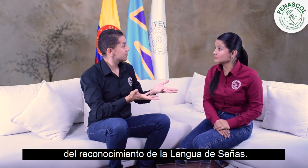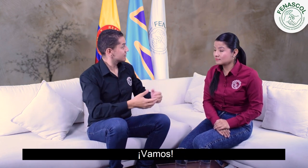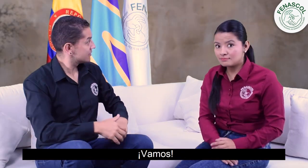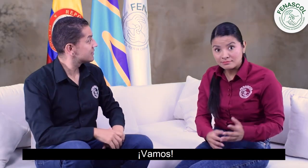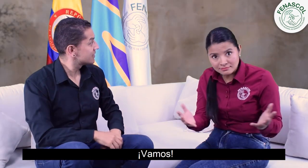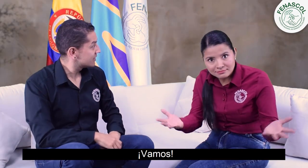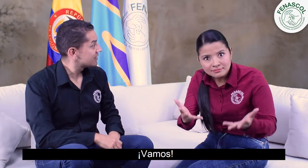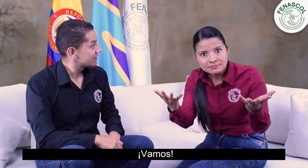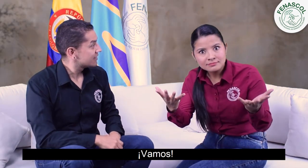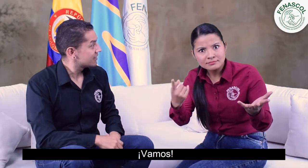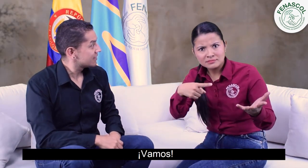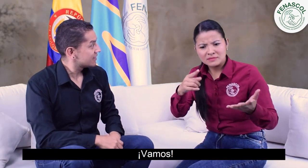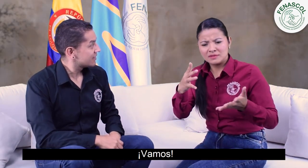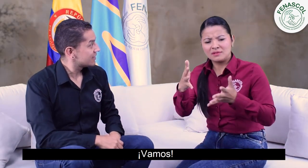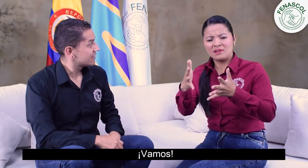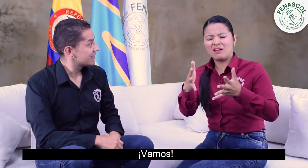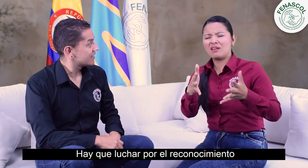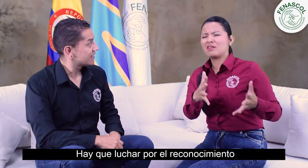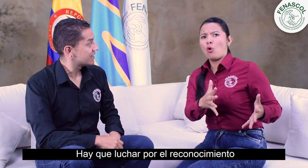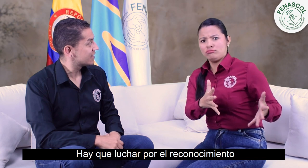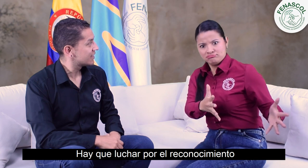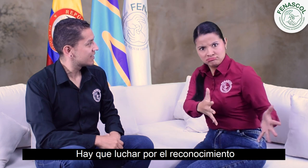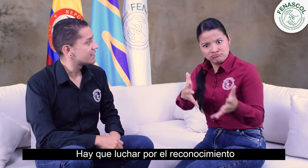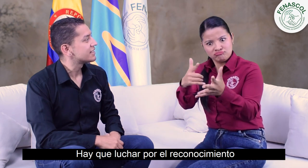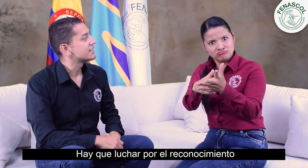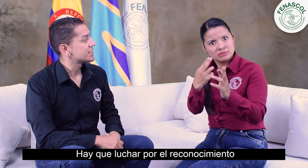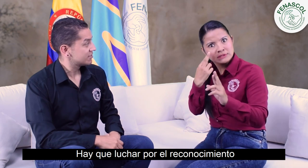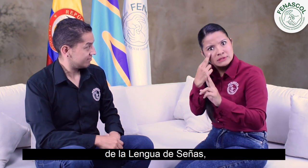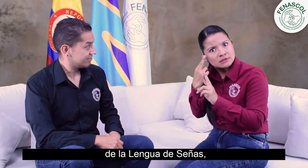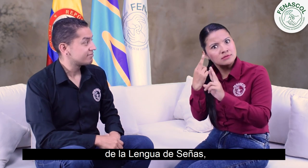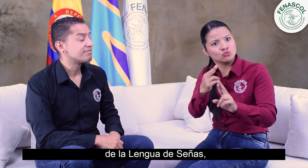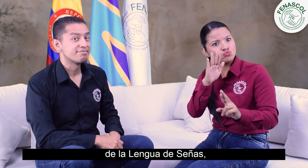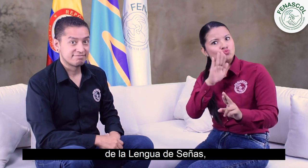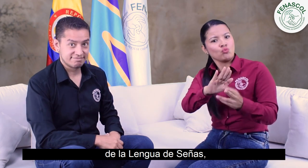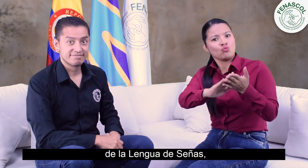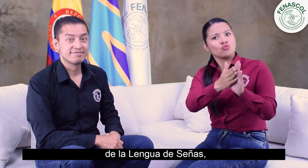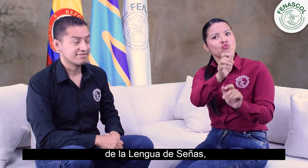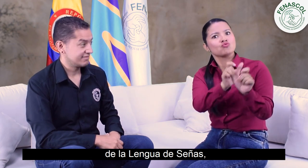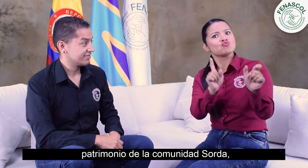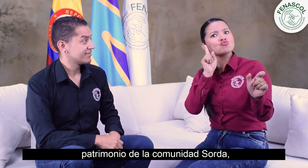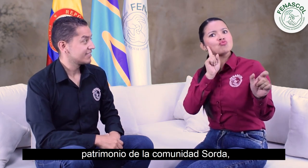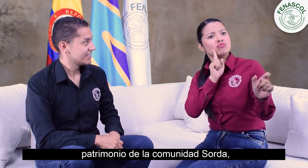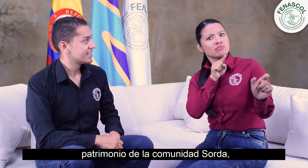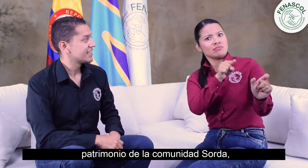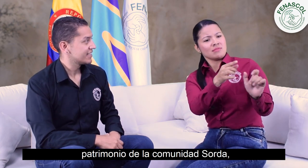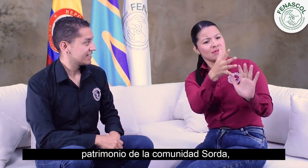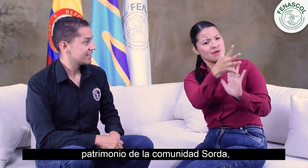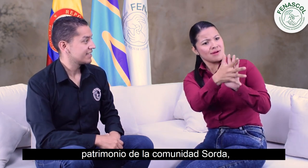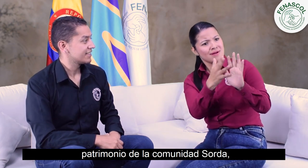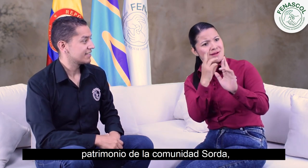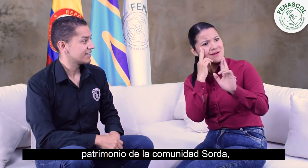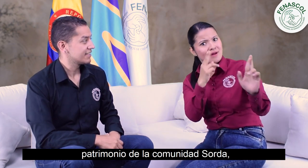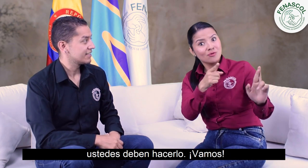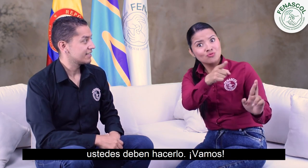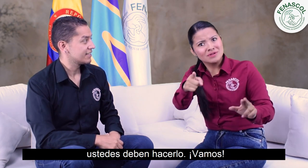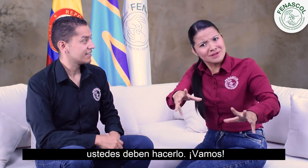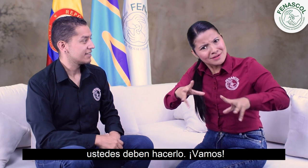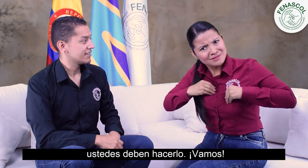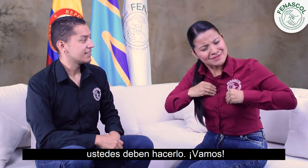¡Vamos! Hay que luchar por el reconocimiento de la lengua de señas, patrimonio de la comunidad sorda. Ustedes deben